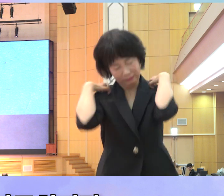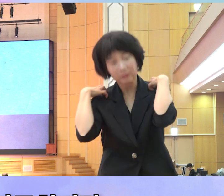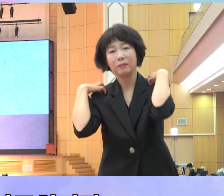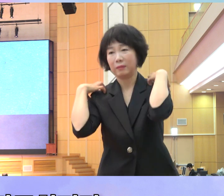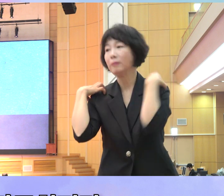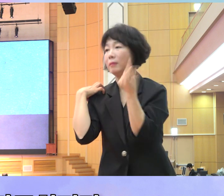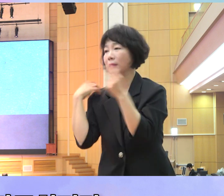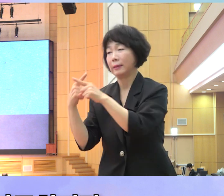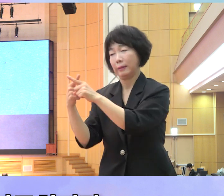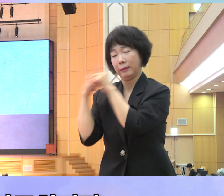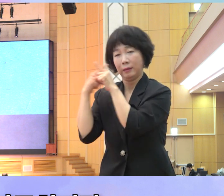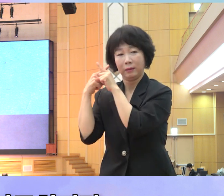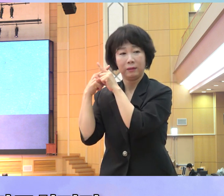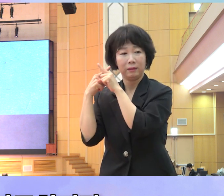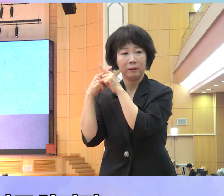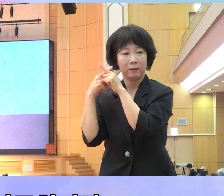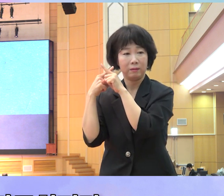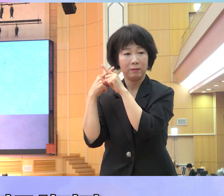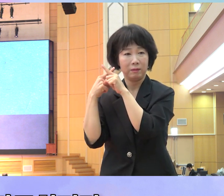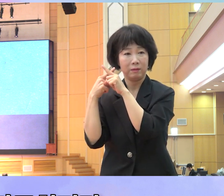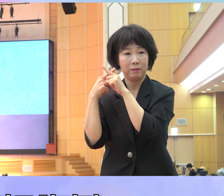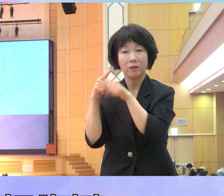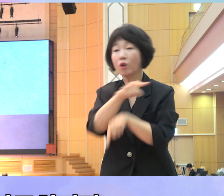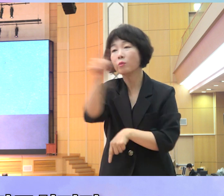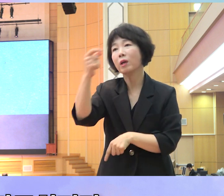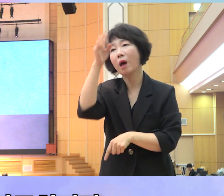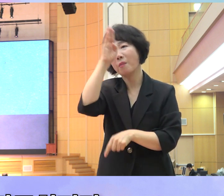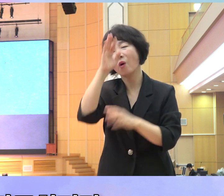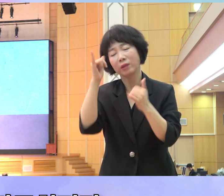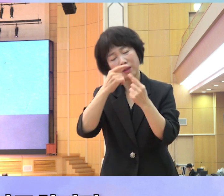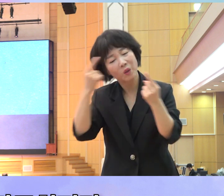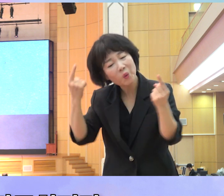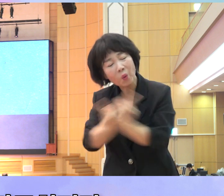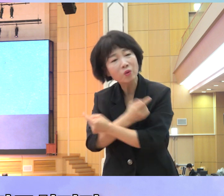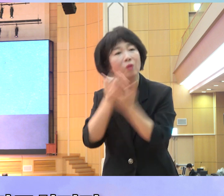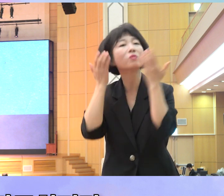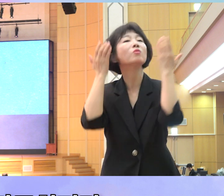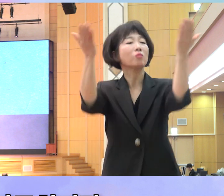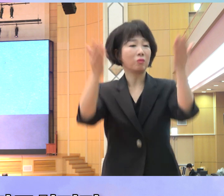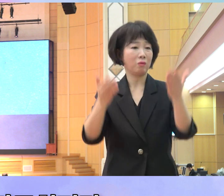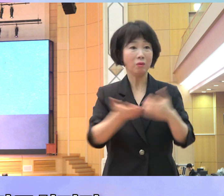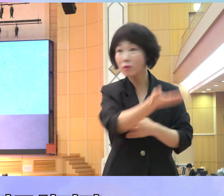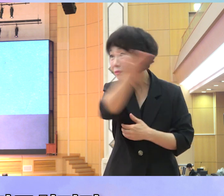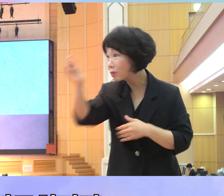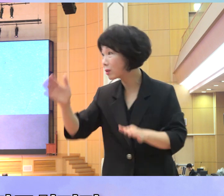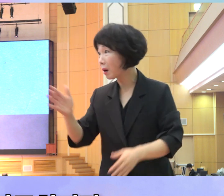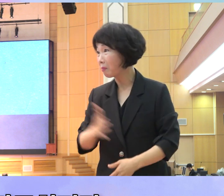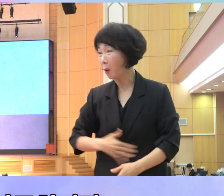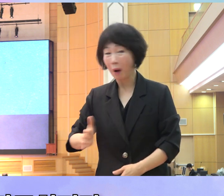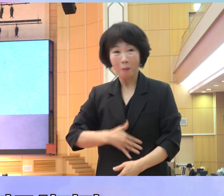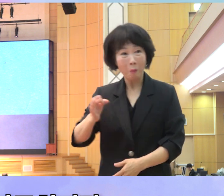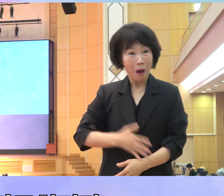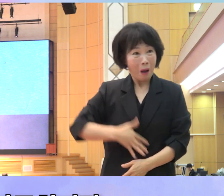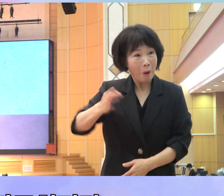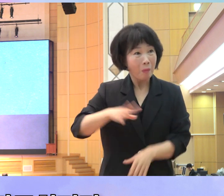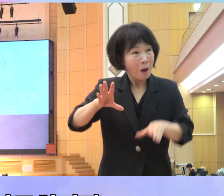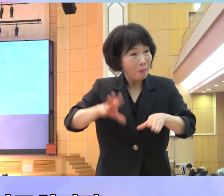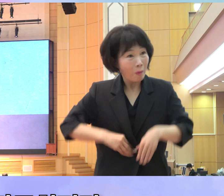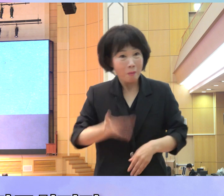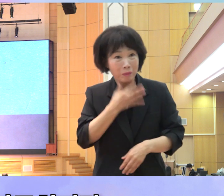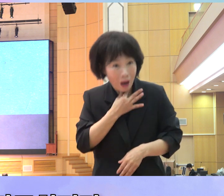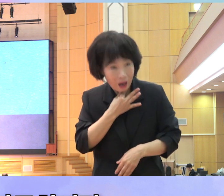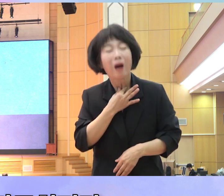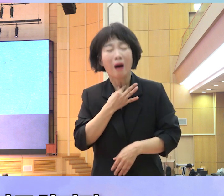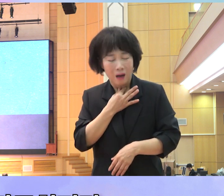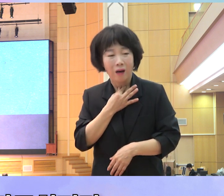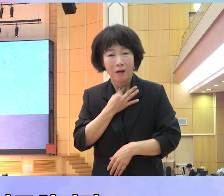여기사 병자를 고쳐주시고, 배고프다는 거, 야 지금 너네 배고픈 게 지금 걱정이야?